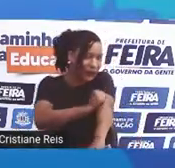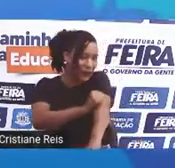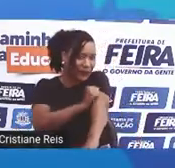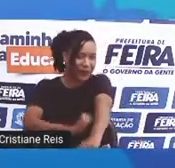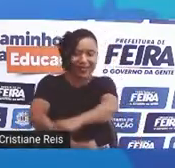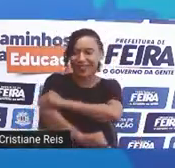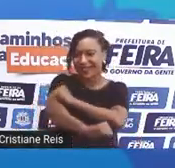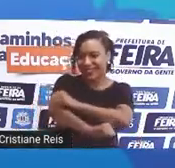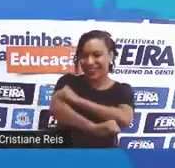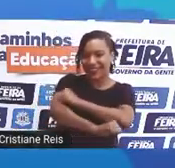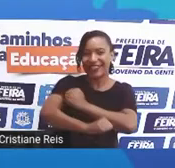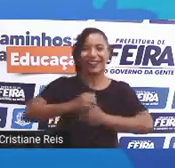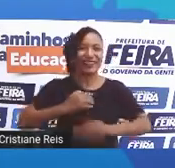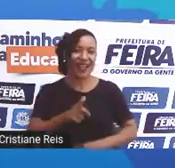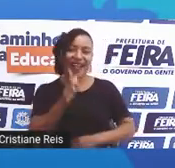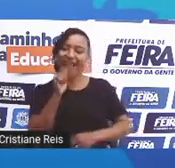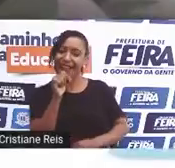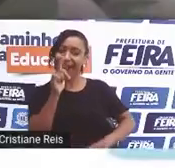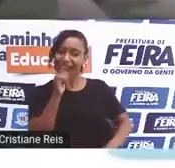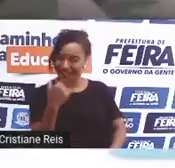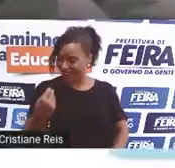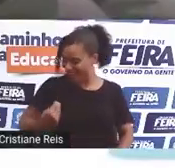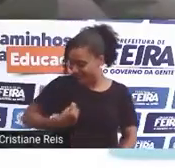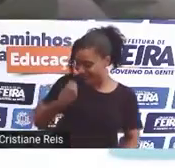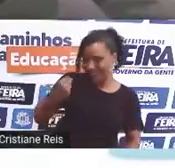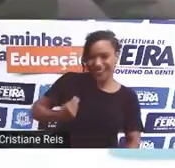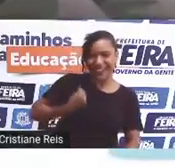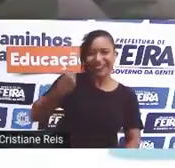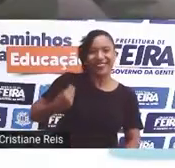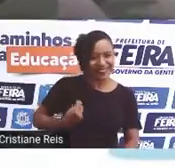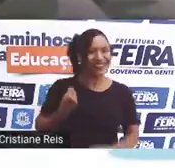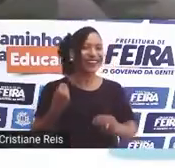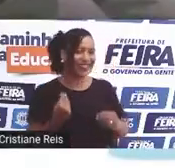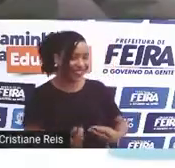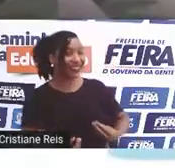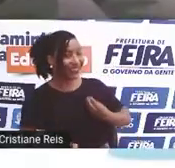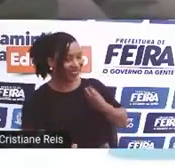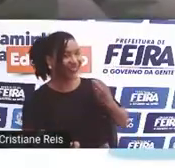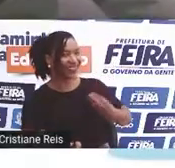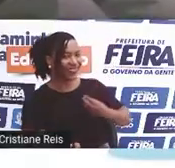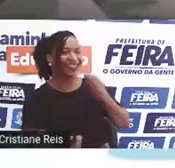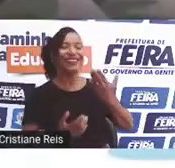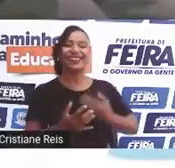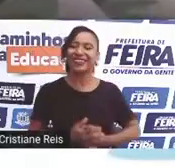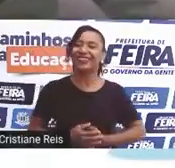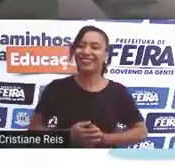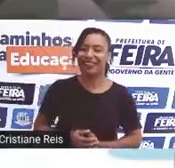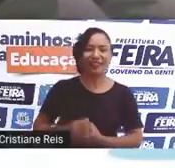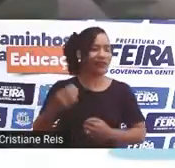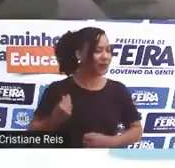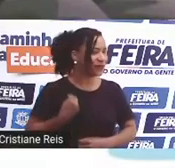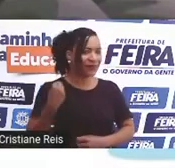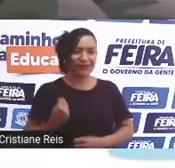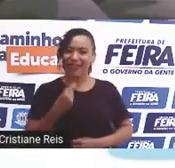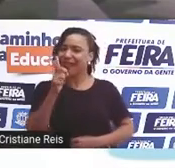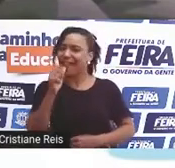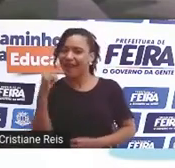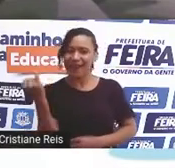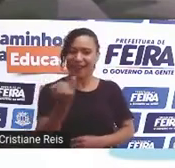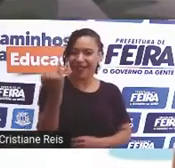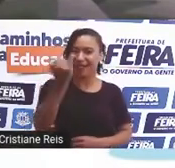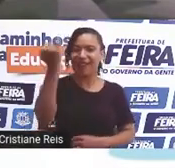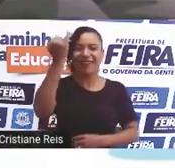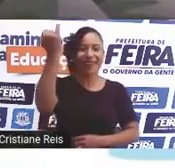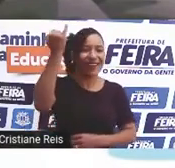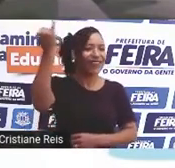hidrata. Água é vida. É vida. Mais valiosa que o ouro e a